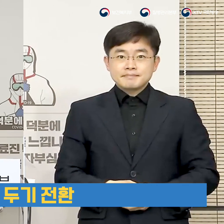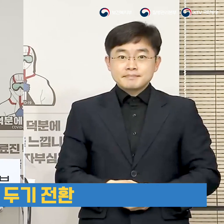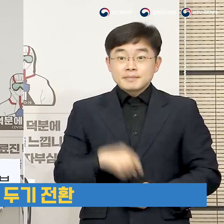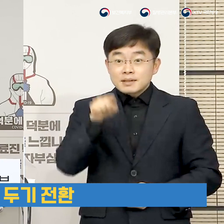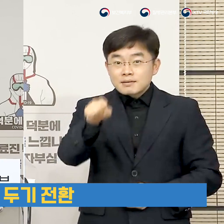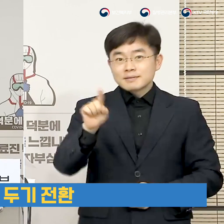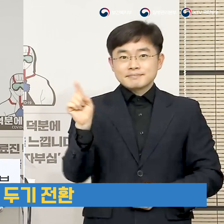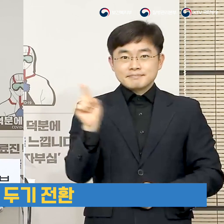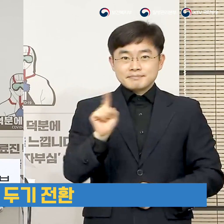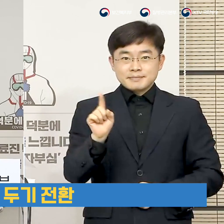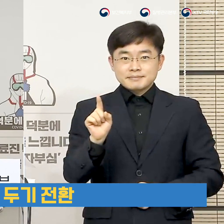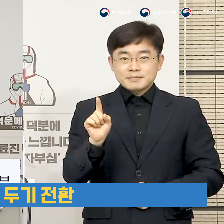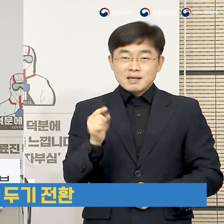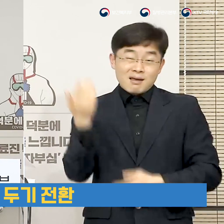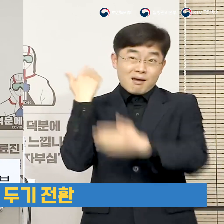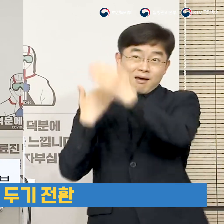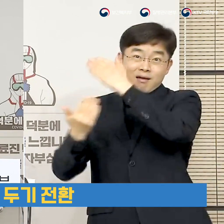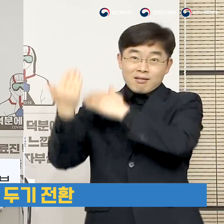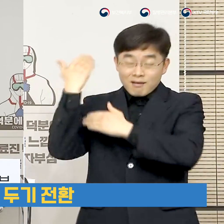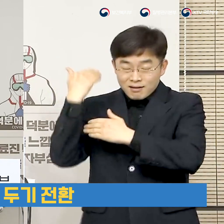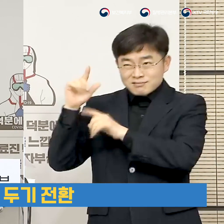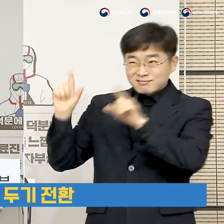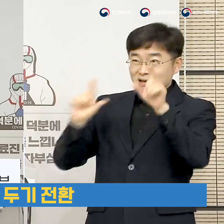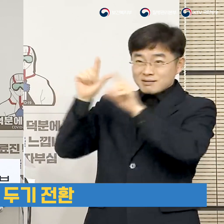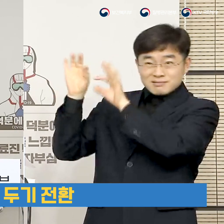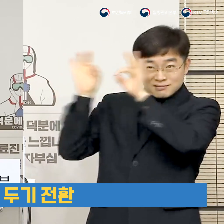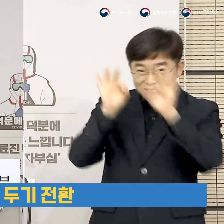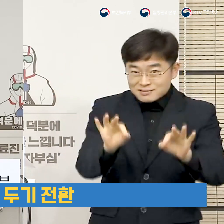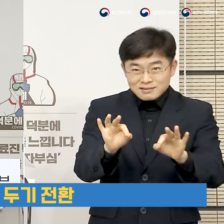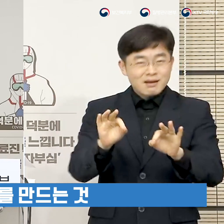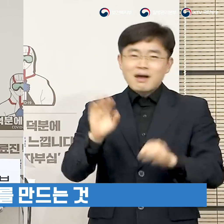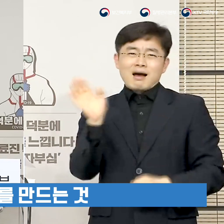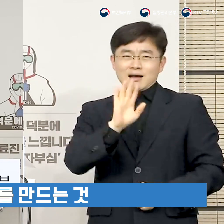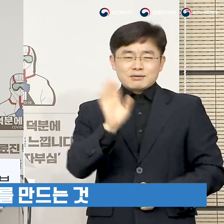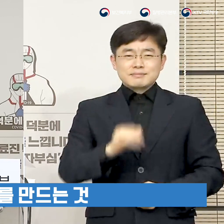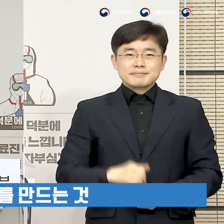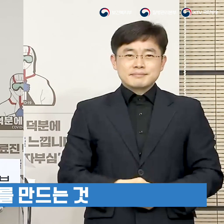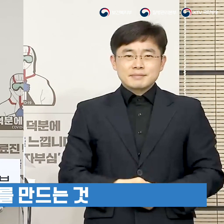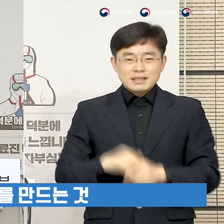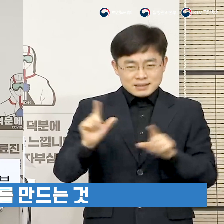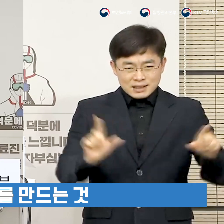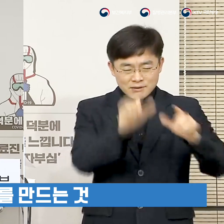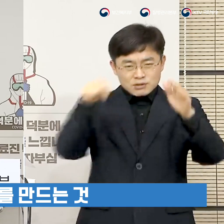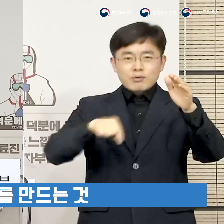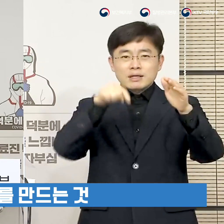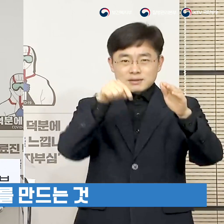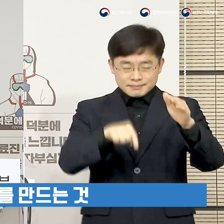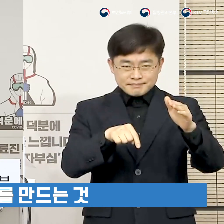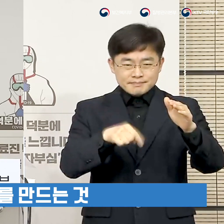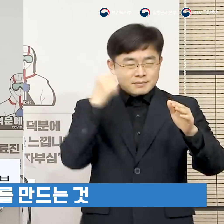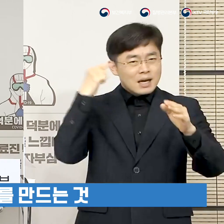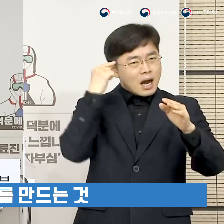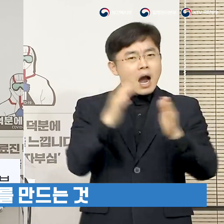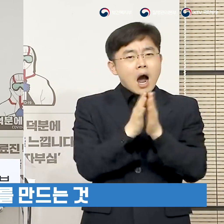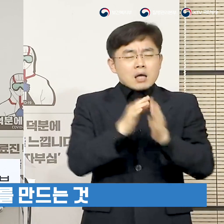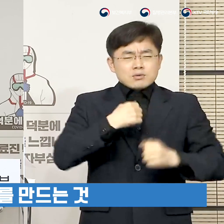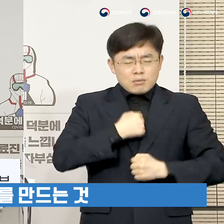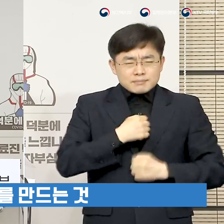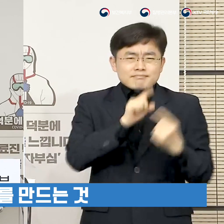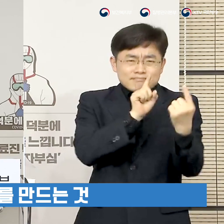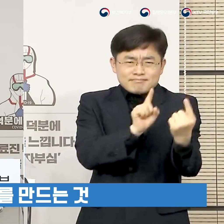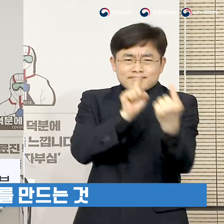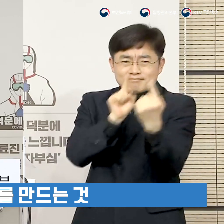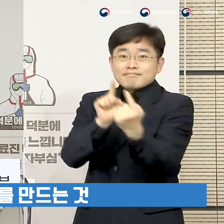전환은 코로나19 이전의 일상으로 돌아가는 것이 아니라 일상 속에서 거리두기를 실천하는